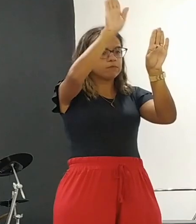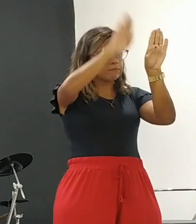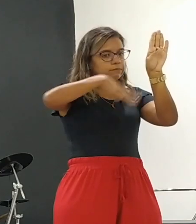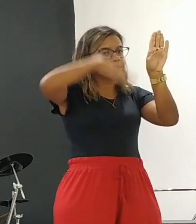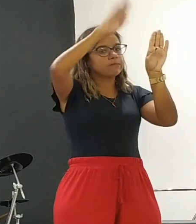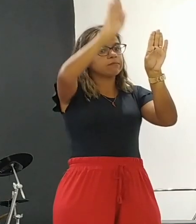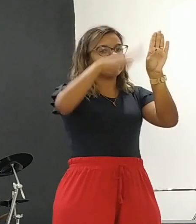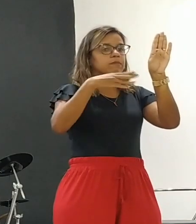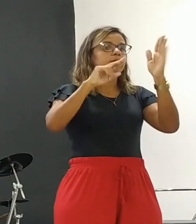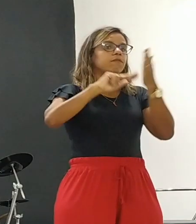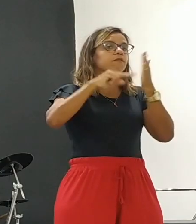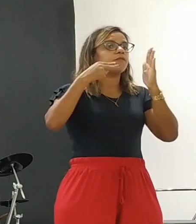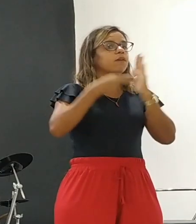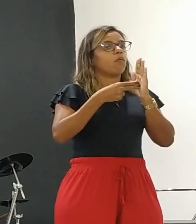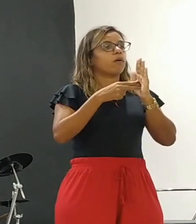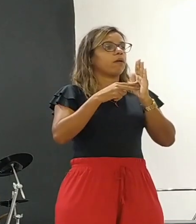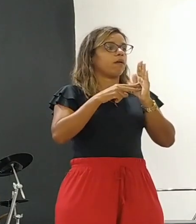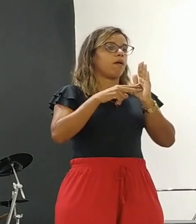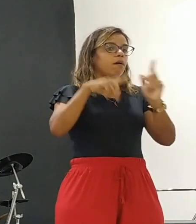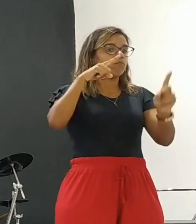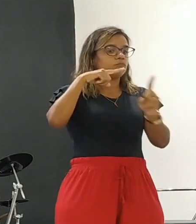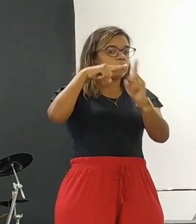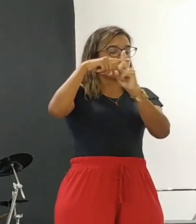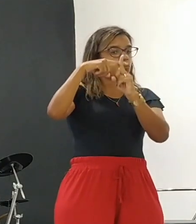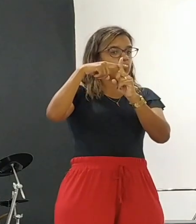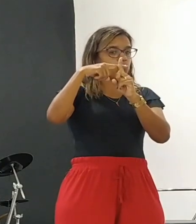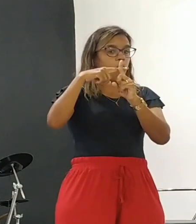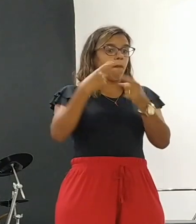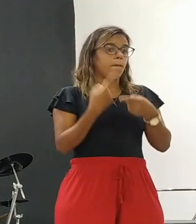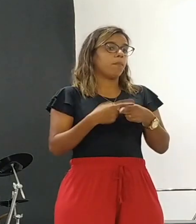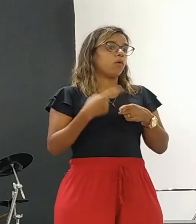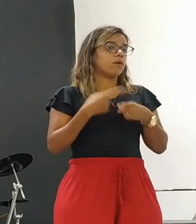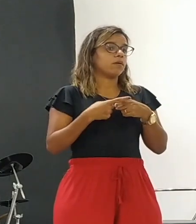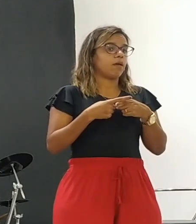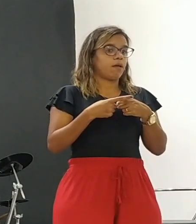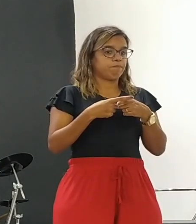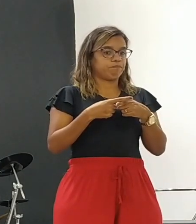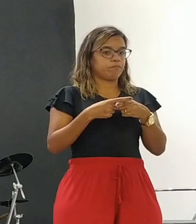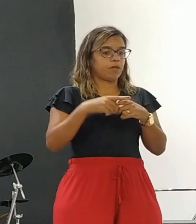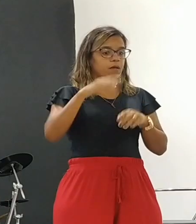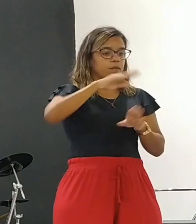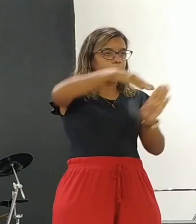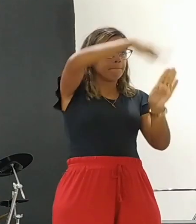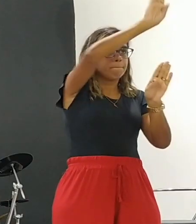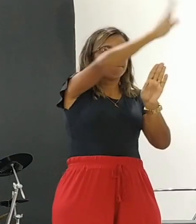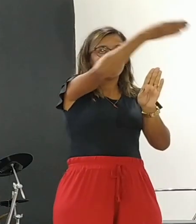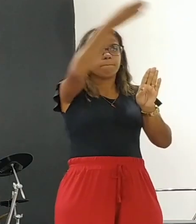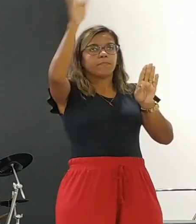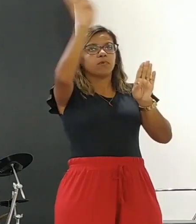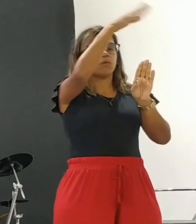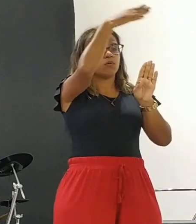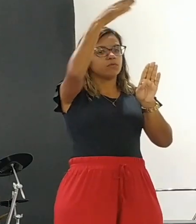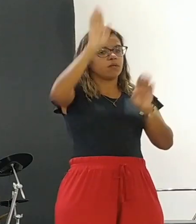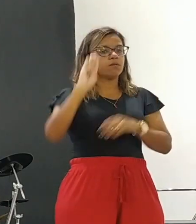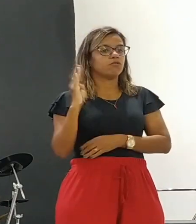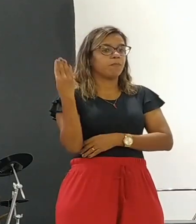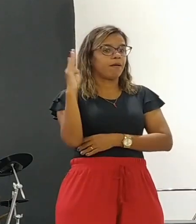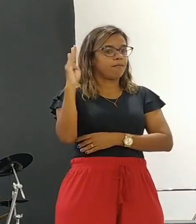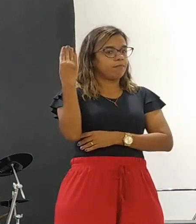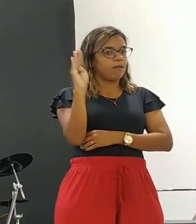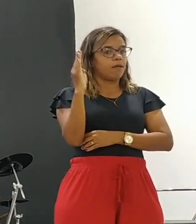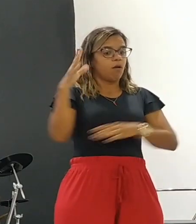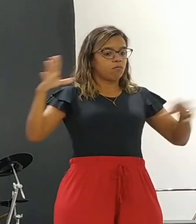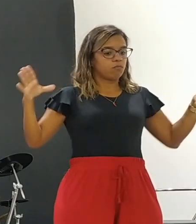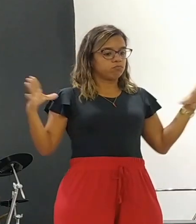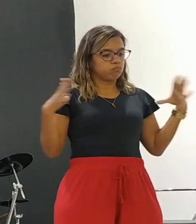símbolo da cruz de Cristo. As vergas eram feitas de madeira, e aquele sangue foi passado nas vergas, para que quando o anjo